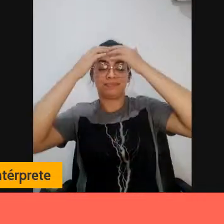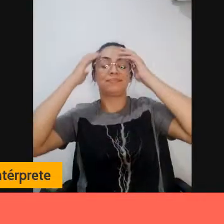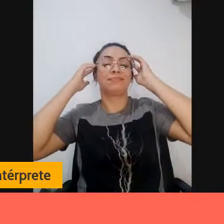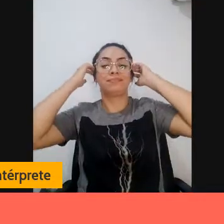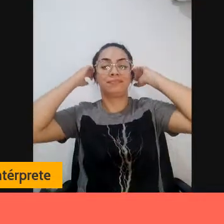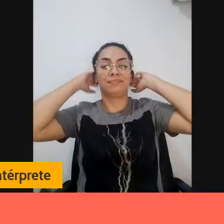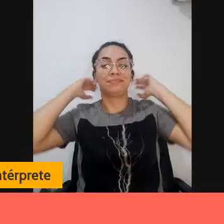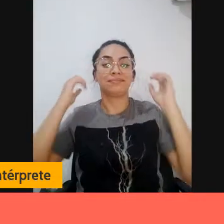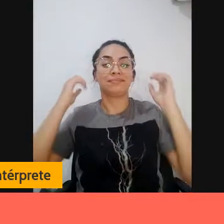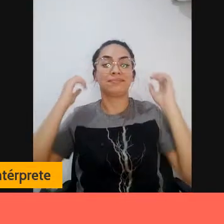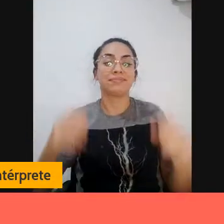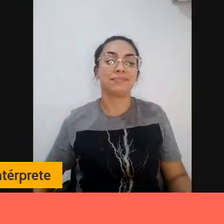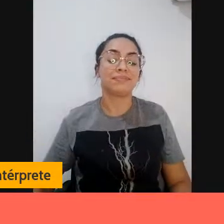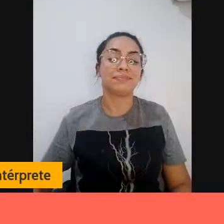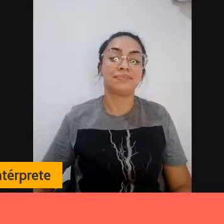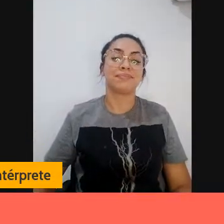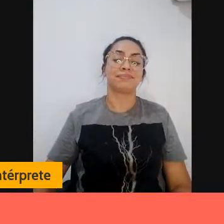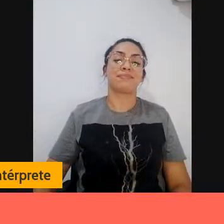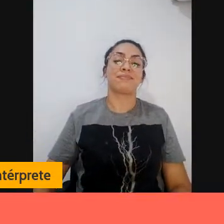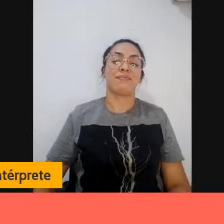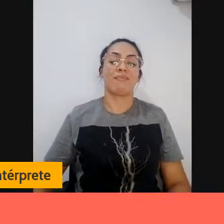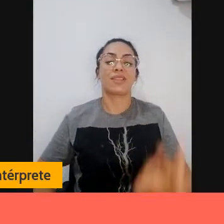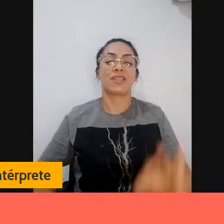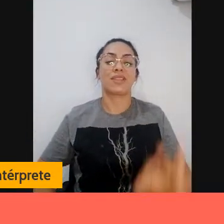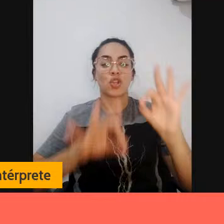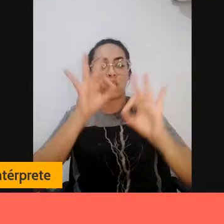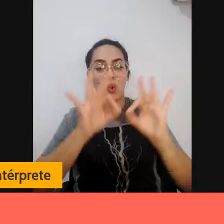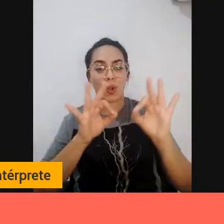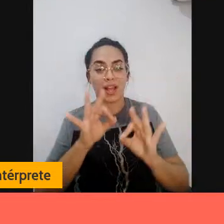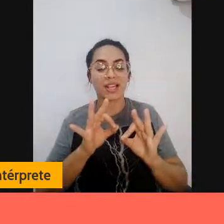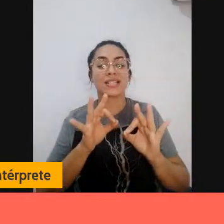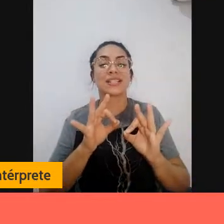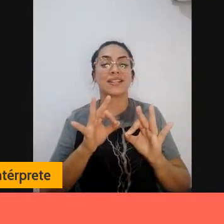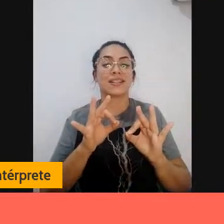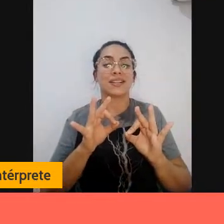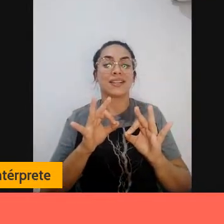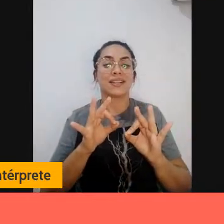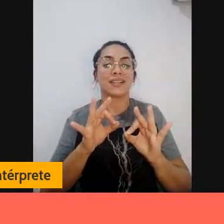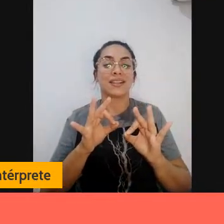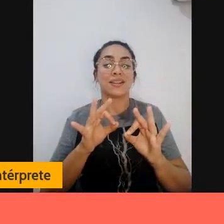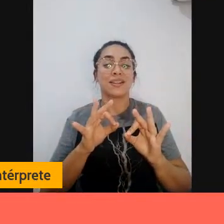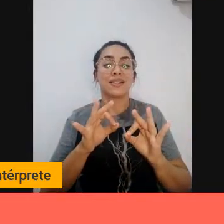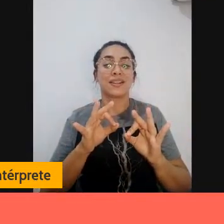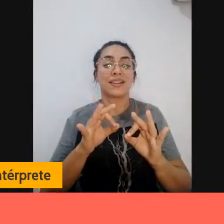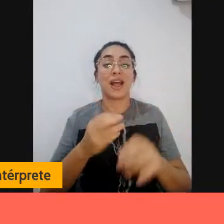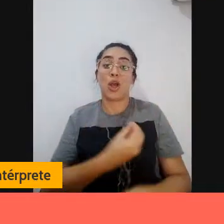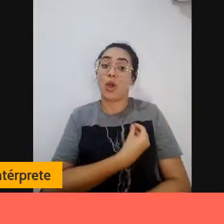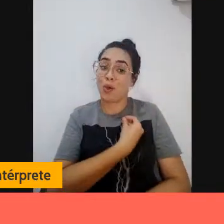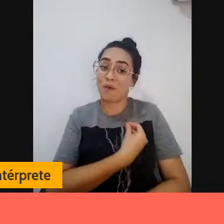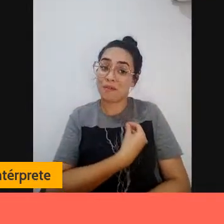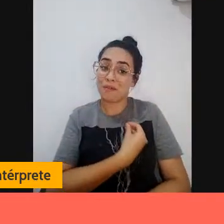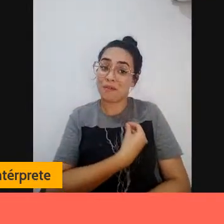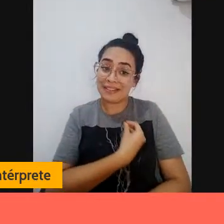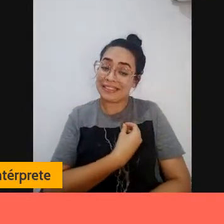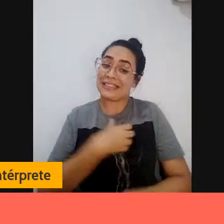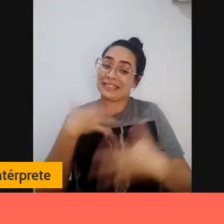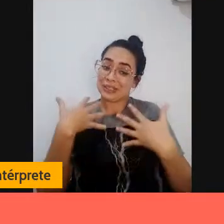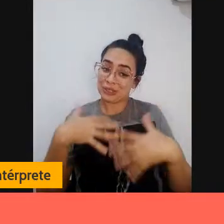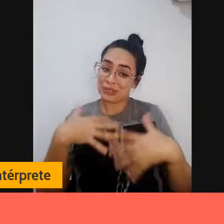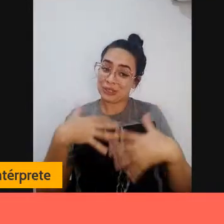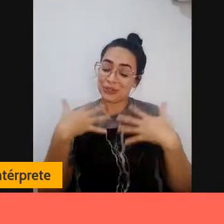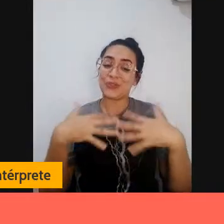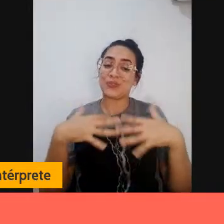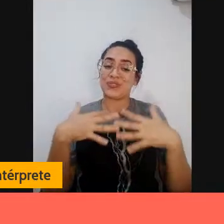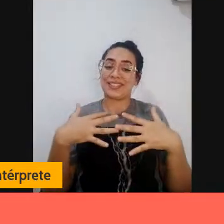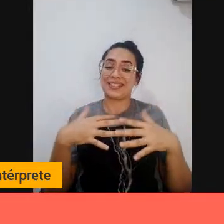Deixa eu ver se tá todo mundo ok. Peraí, deixa eu ajeitar aqui o povo. Gente, o negócio é feito ao vivo, tá? O negócio é fazendo ao